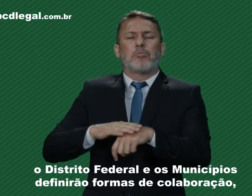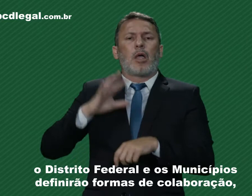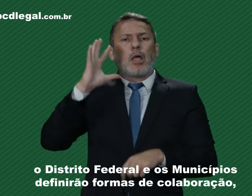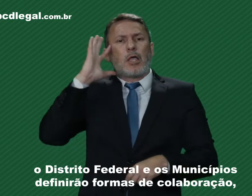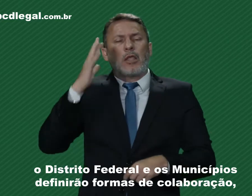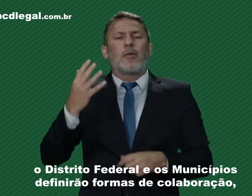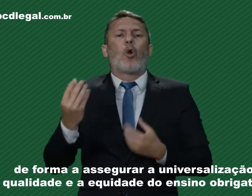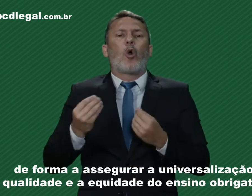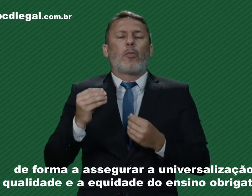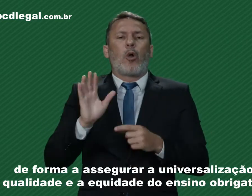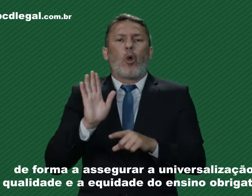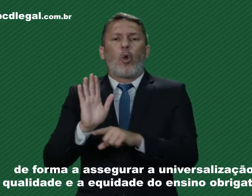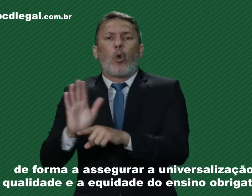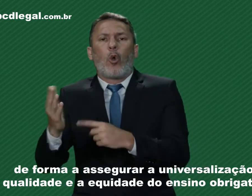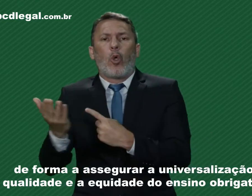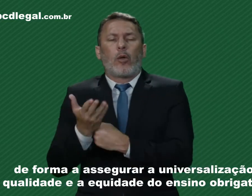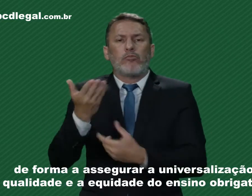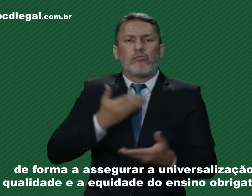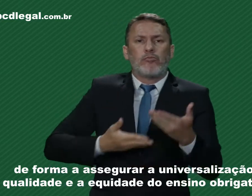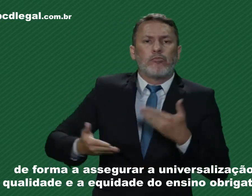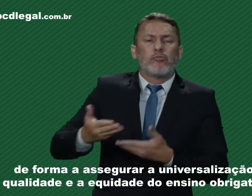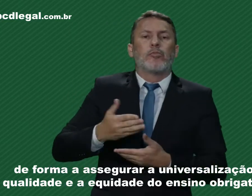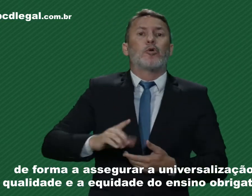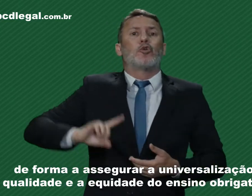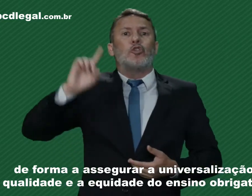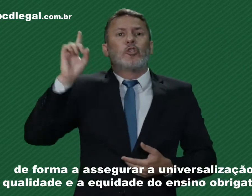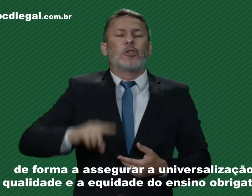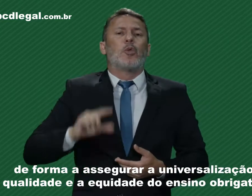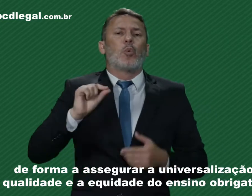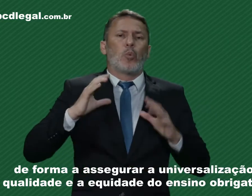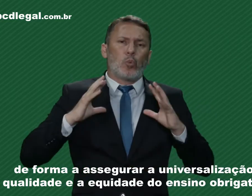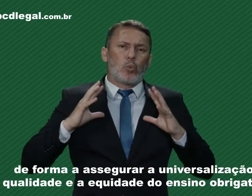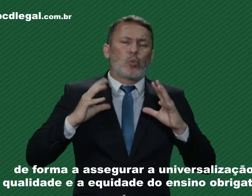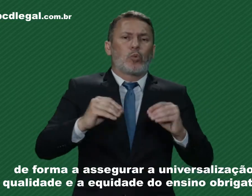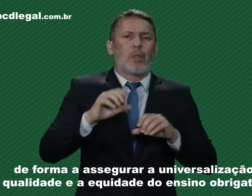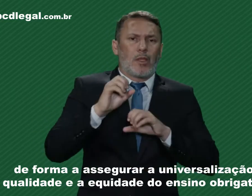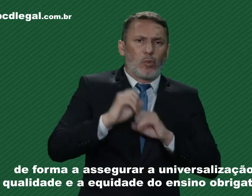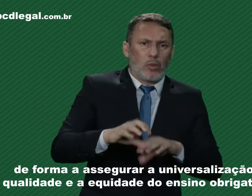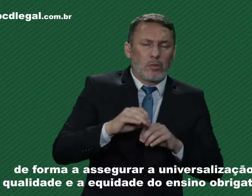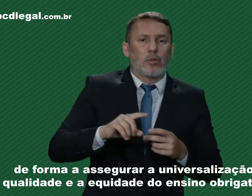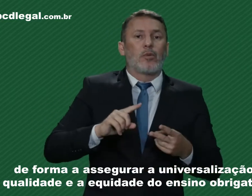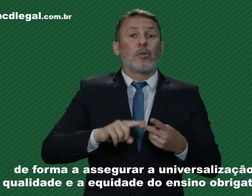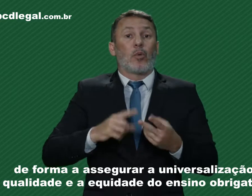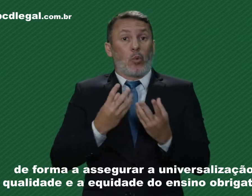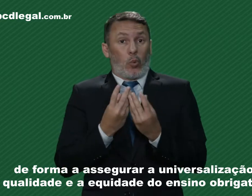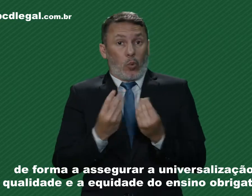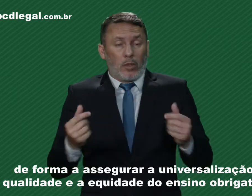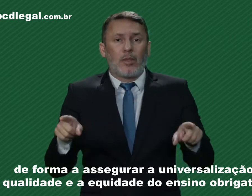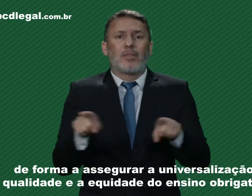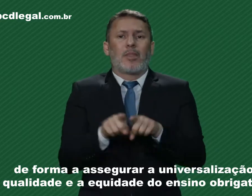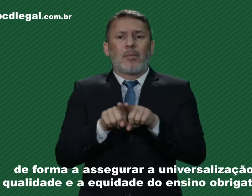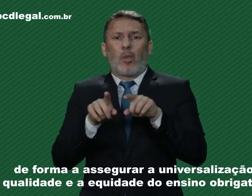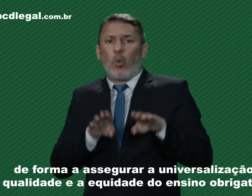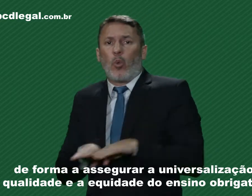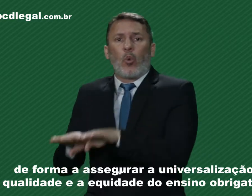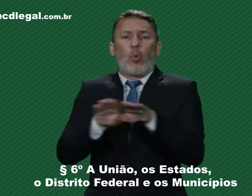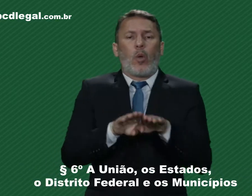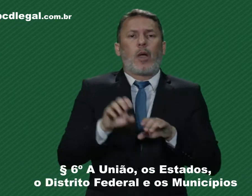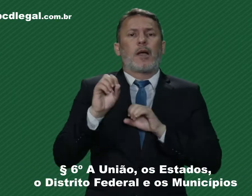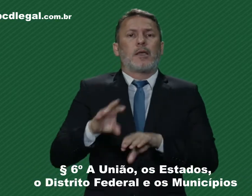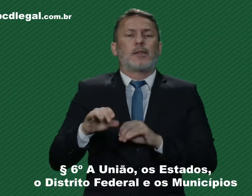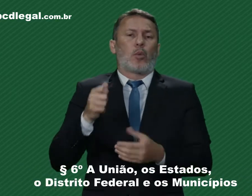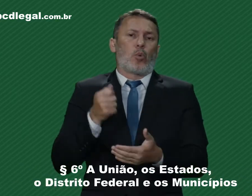formas de colaboração de forma a assegurar a universalização, a qualidade e a equidade do ensino